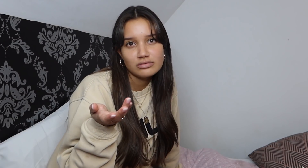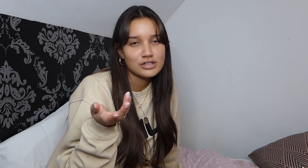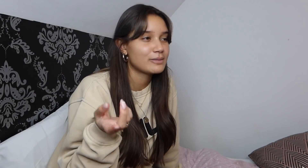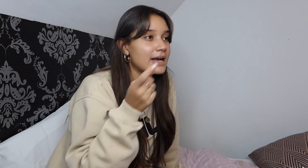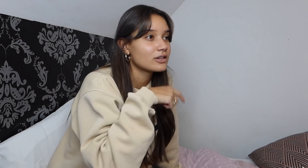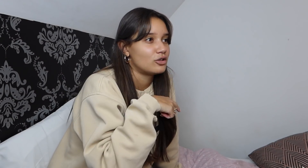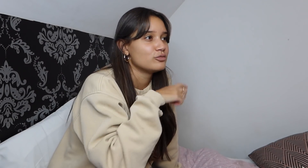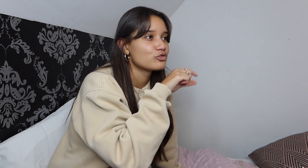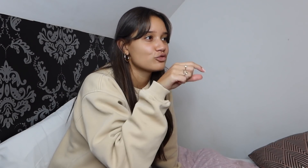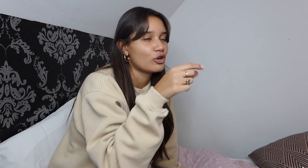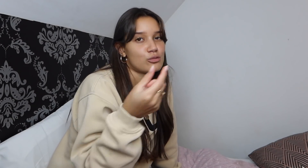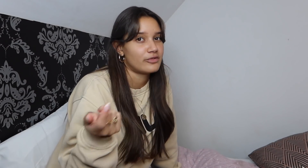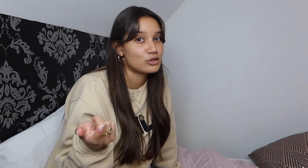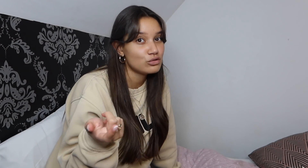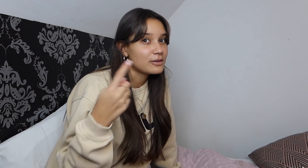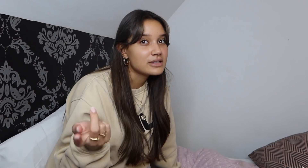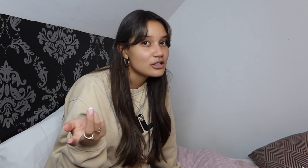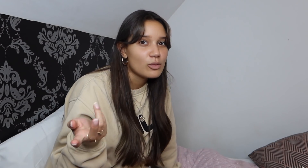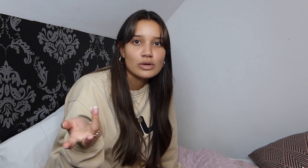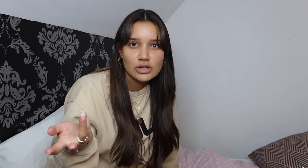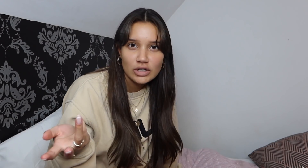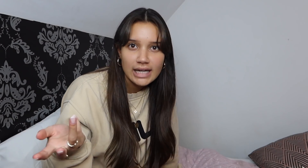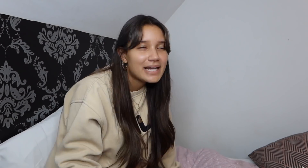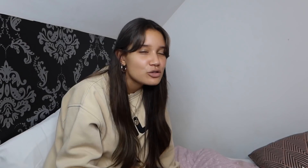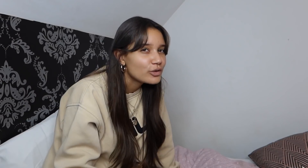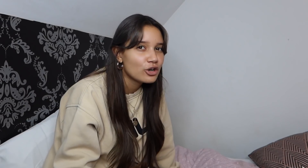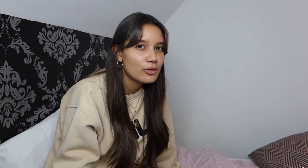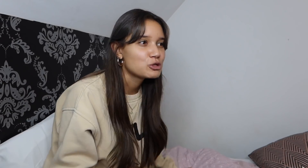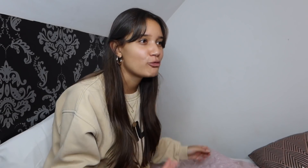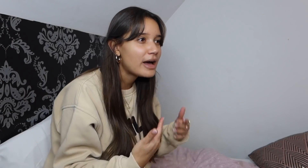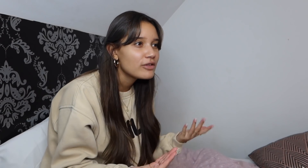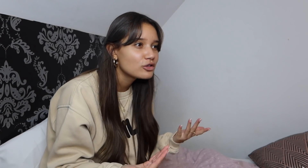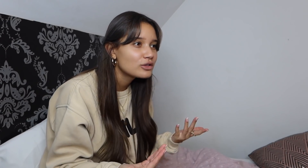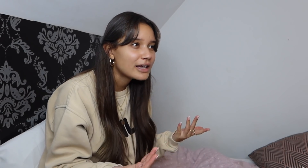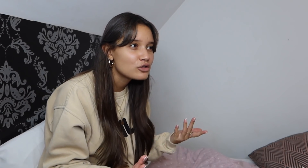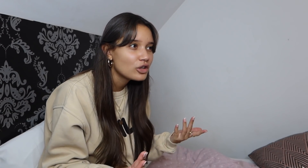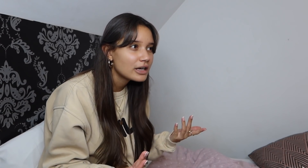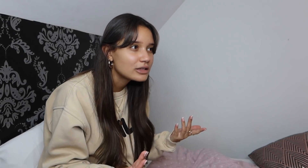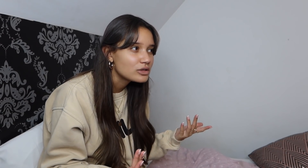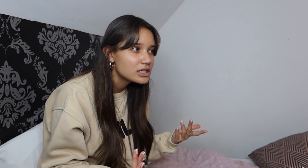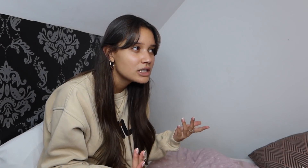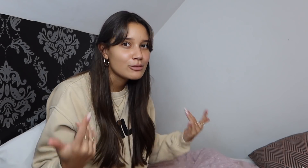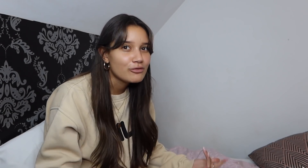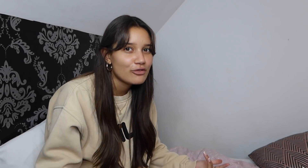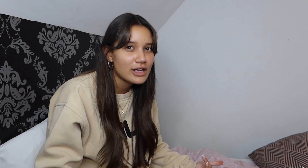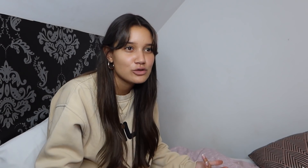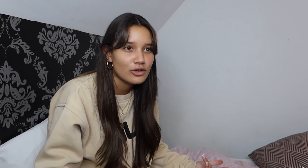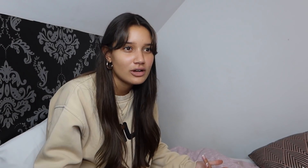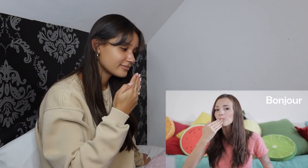je marque bonjour, comment vas-tu? Et ils me disent comment on le dit en anglais. Mais là tu fais comment? Tu peux pas avoir de traducteur qui te dit comment faut faire, tu vois.